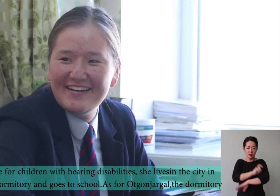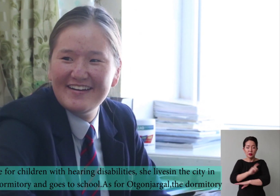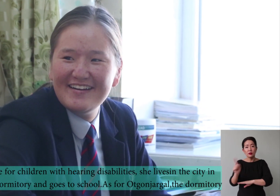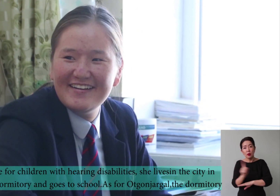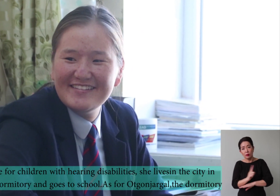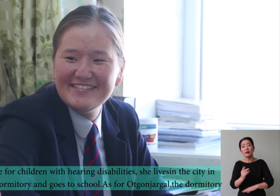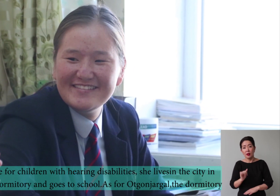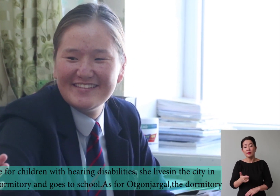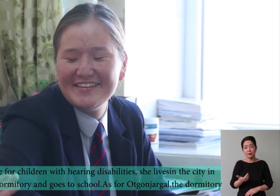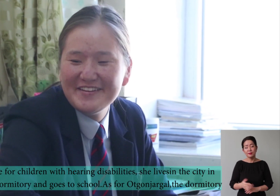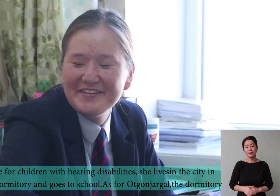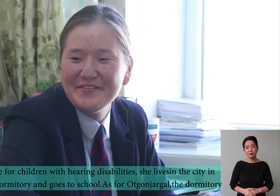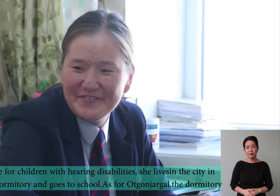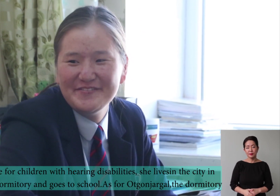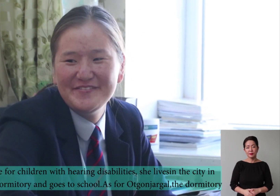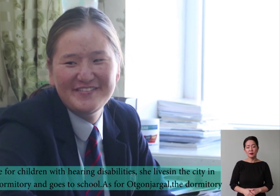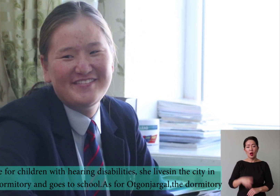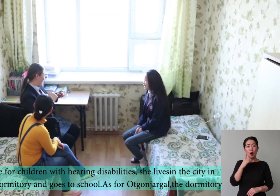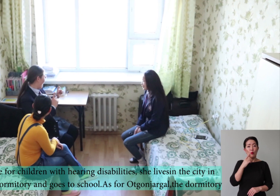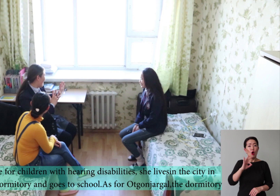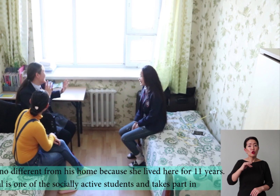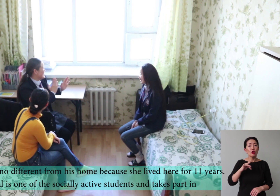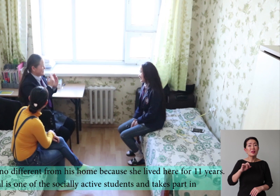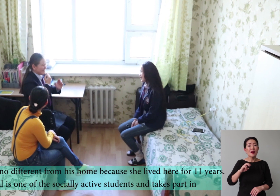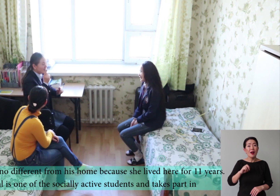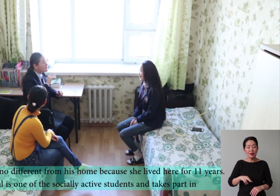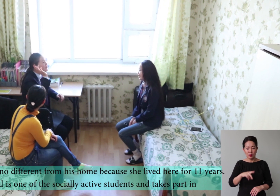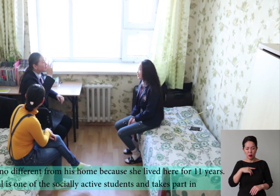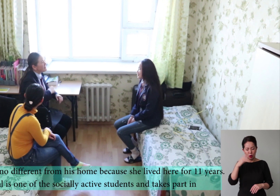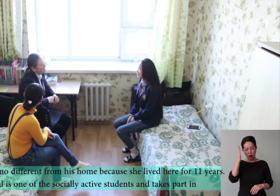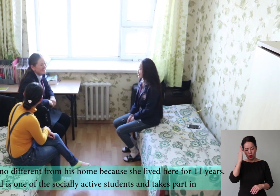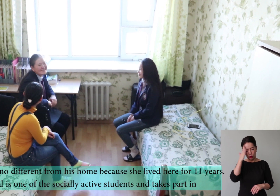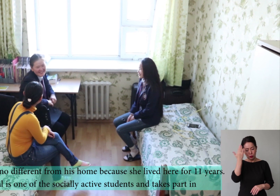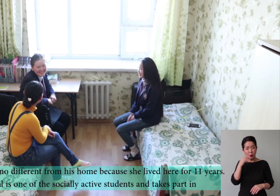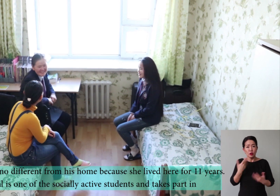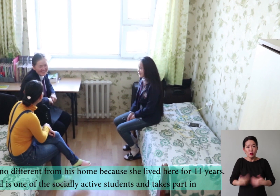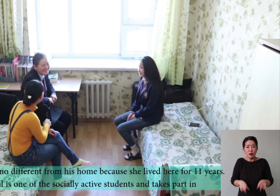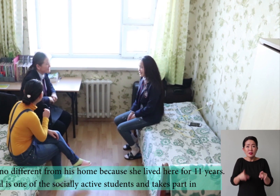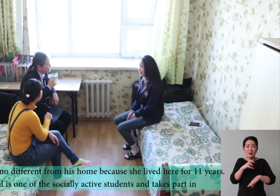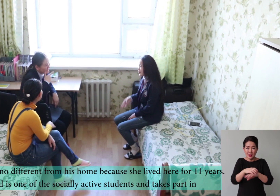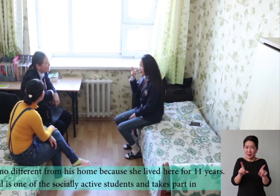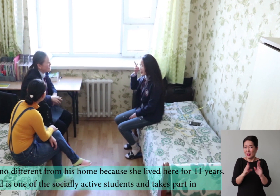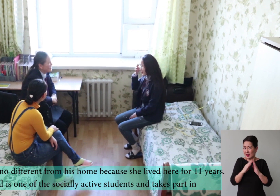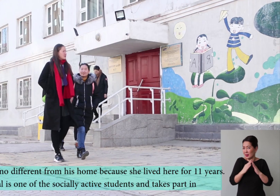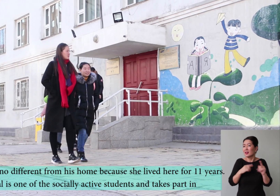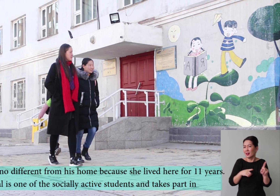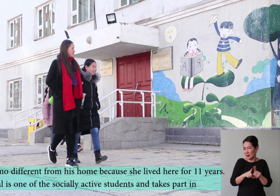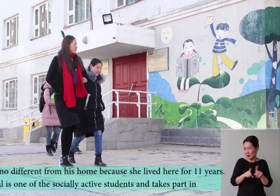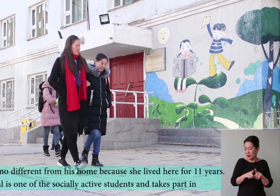сургуульдаа явдаг байна. Отхон жаргалын хувьд дотор байран түүний төрсэн гэрээс ялгаагүй болжээ. Учир нь тэрээр энд